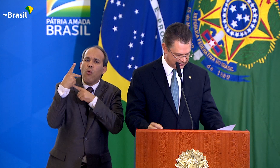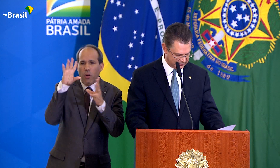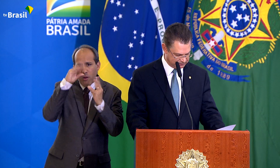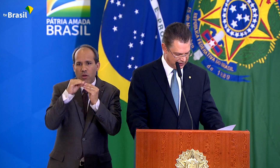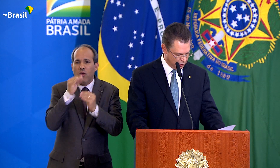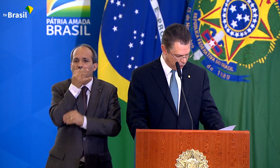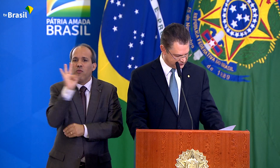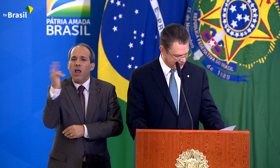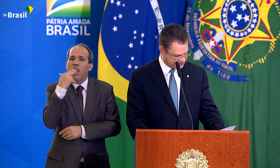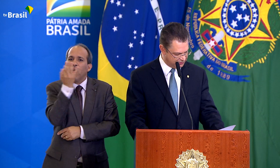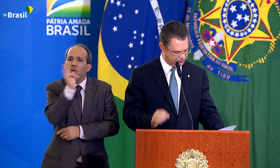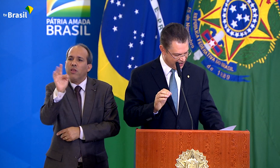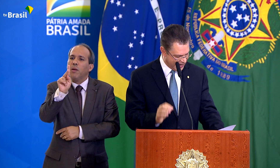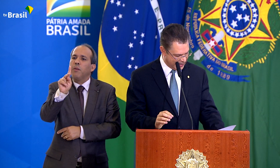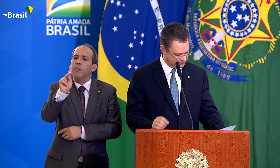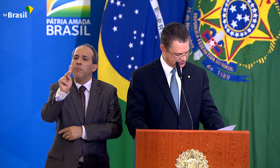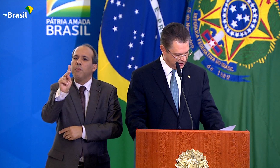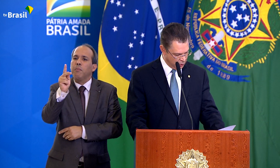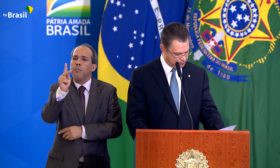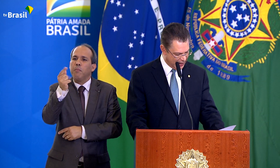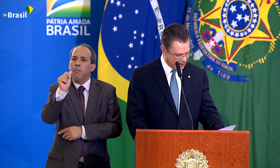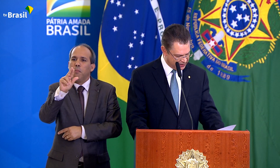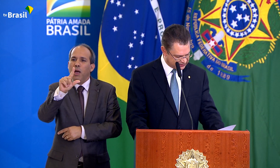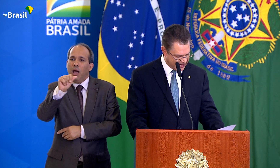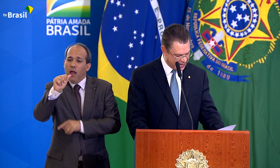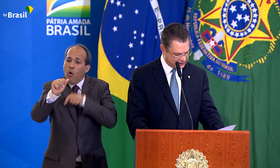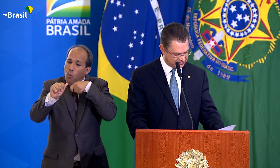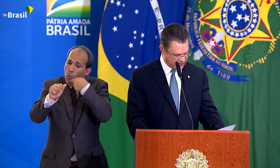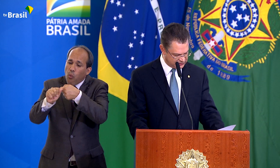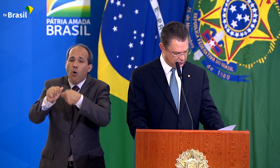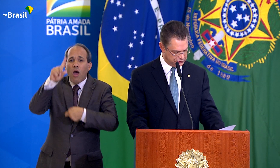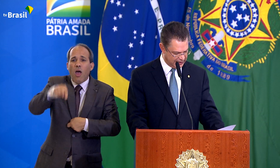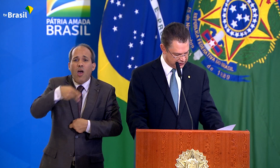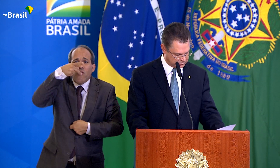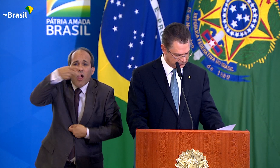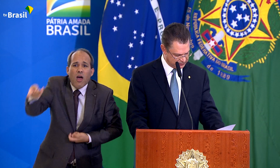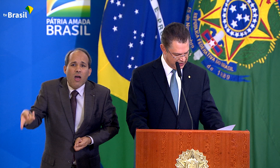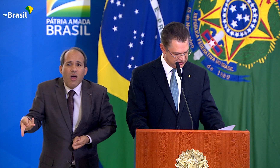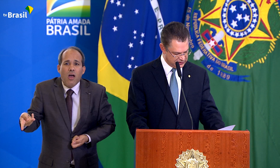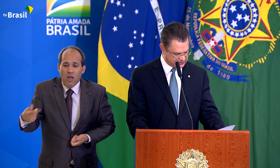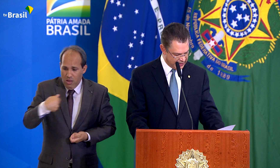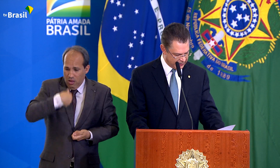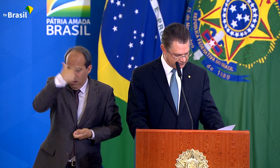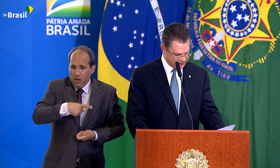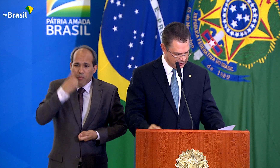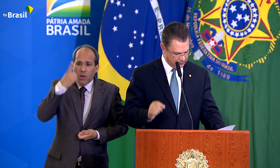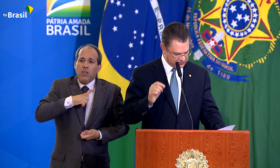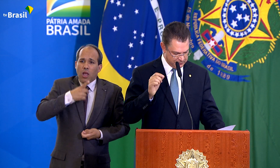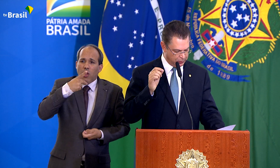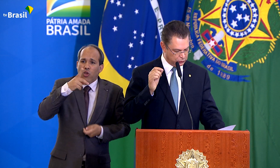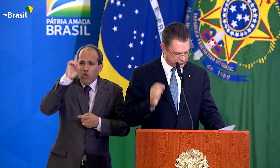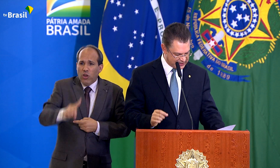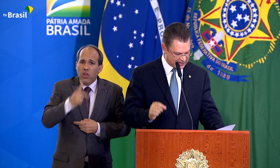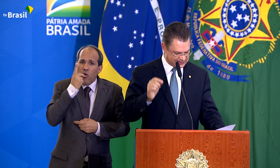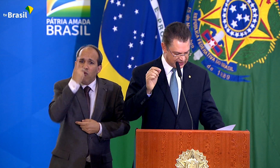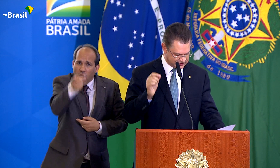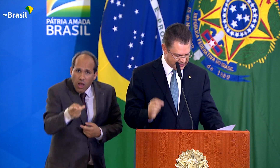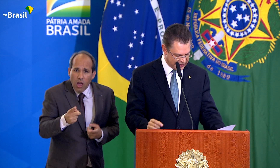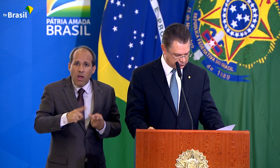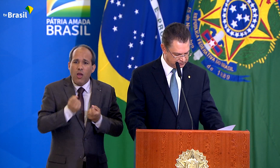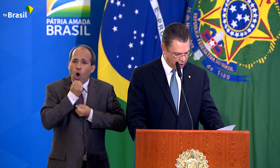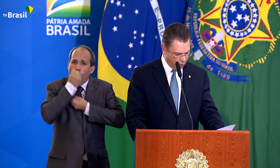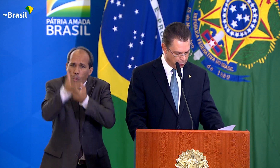para ler ou seja falar o parlamentar que tem seu direito de ser de